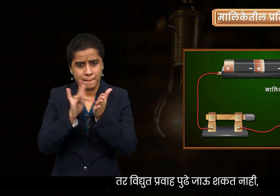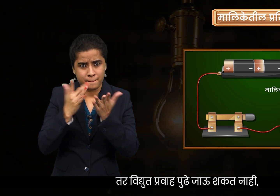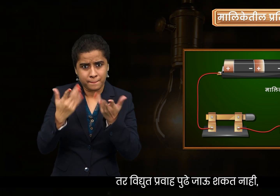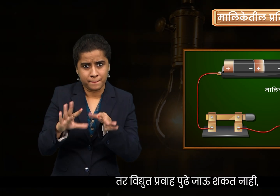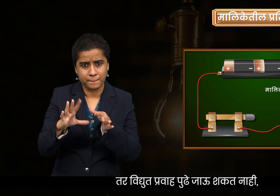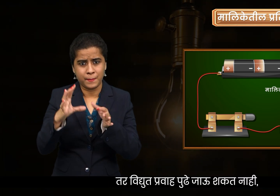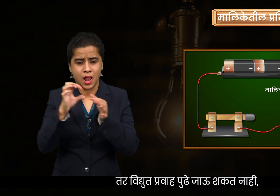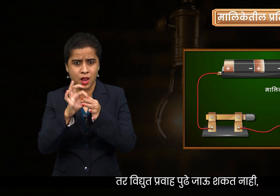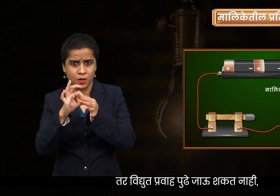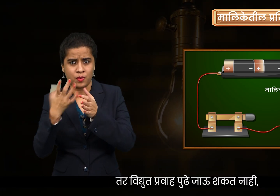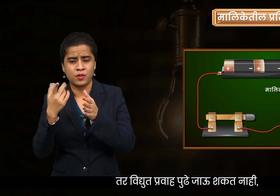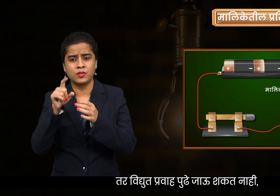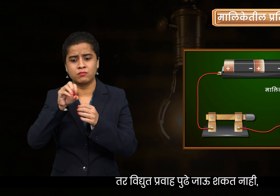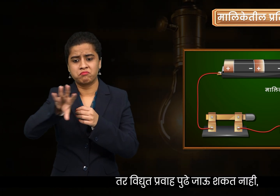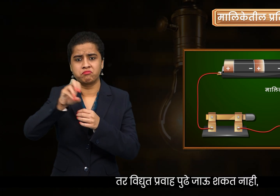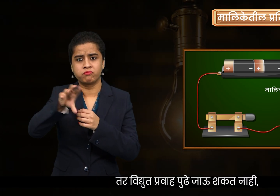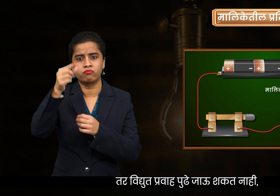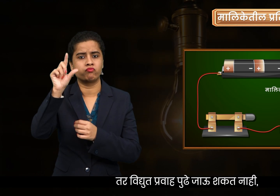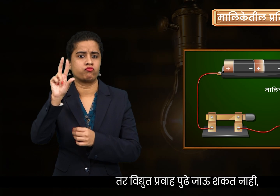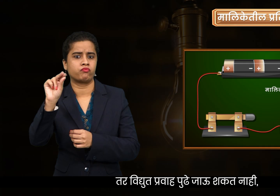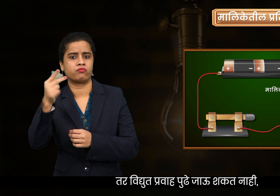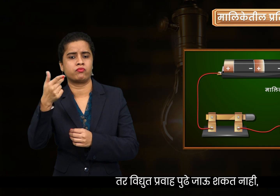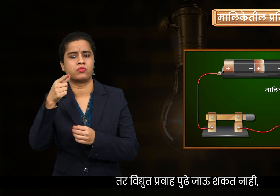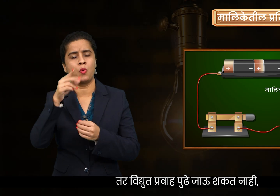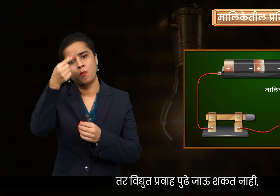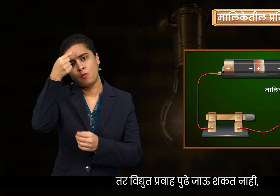तर विद्युत प्रवाह पुढे जाऊ शकत नाही.